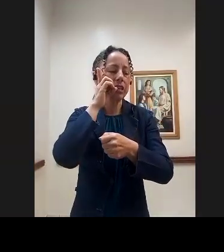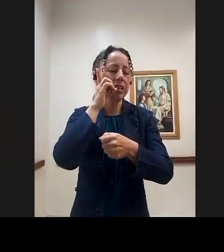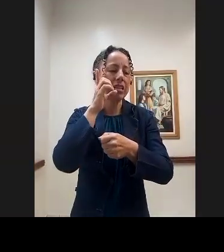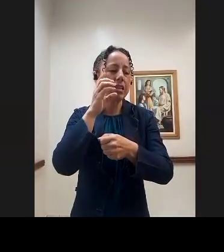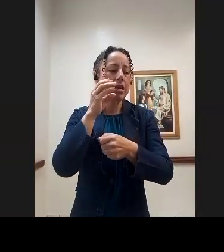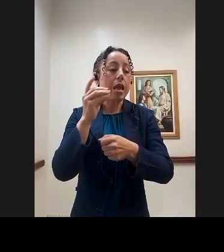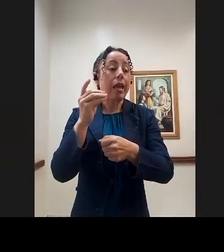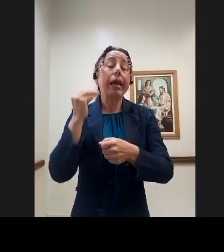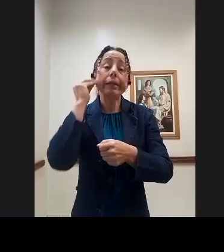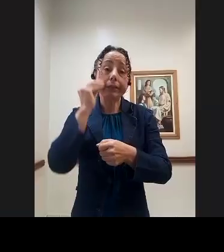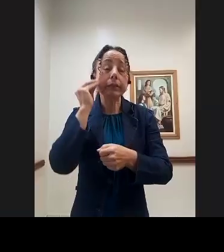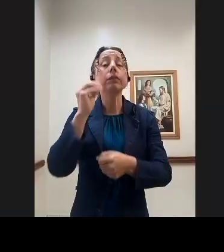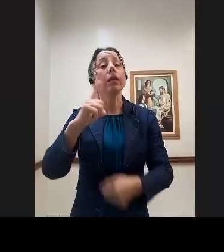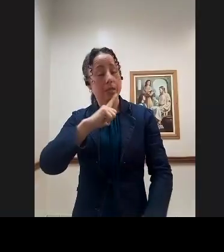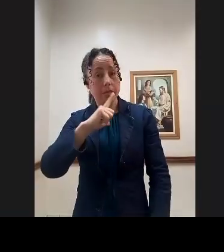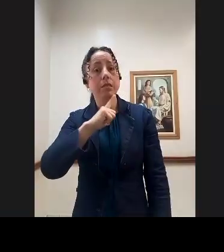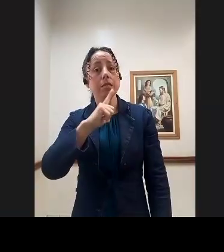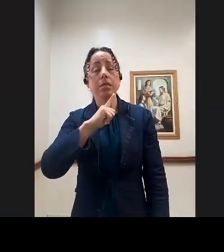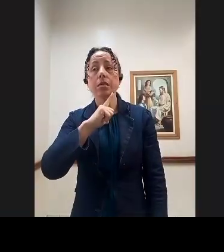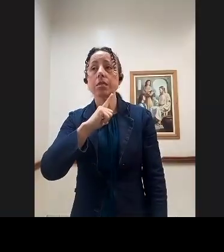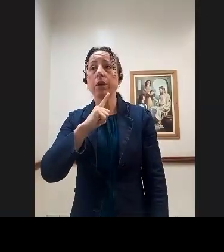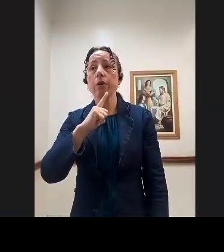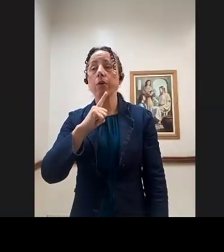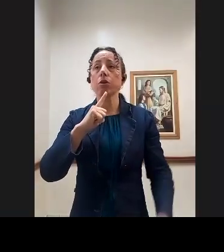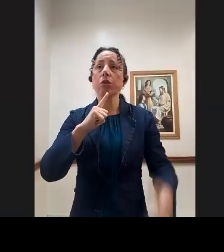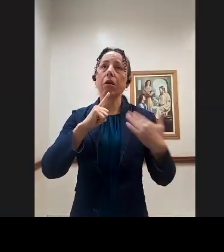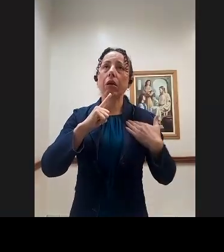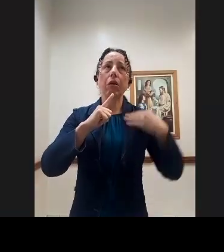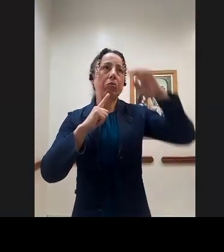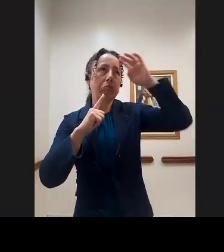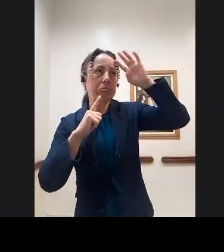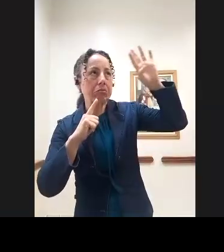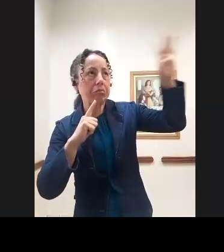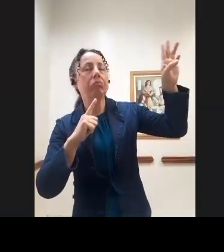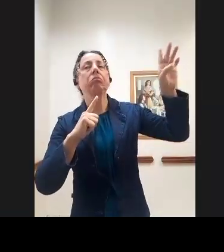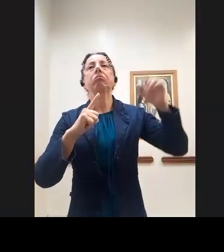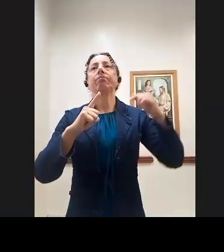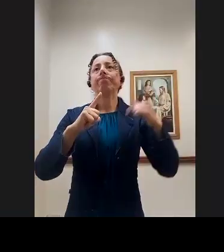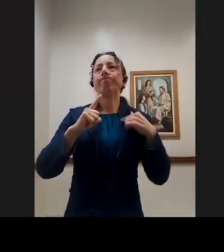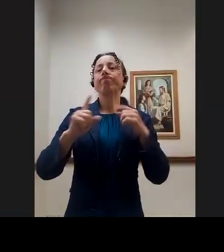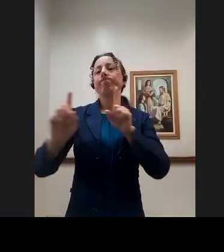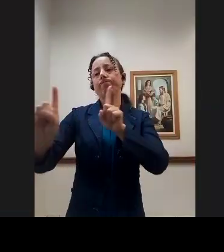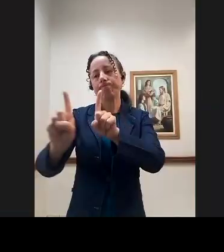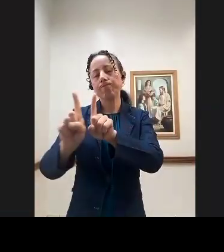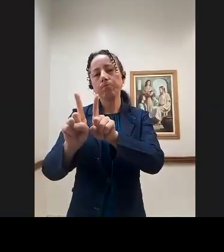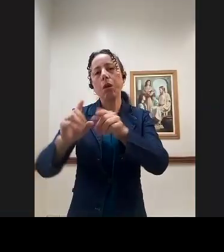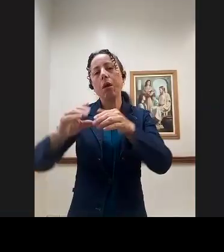penso, meu companheiro pensa, a gente faz nosso melhor e nada